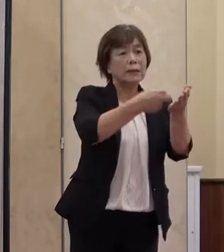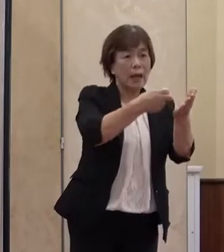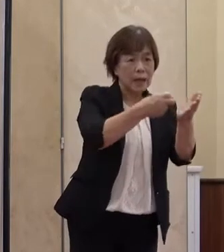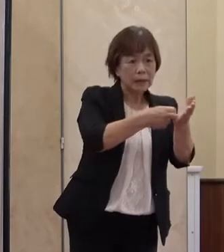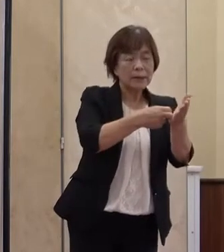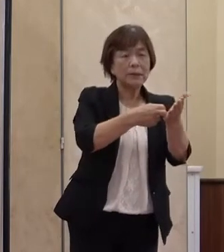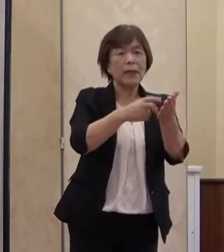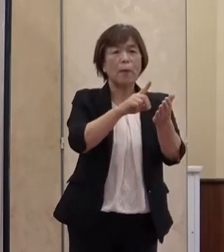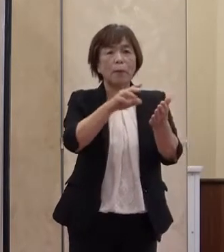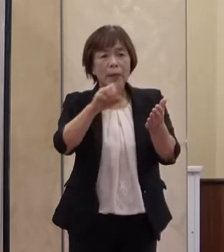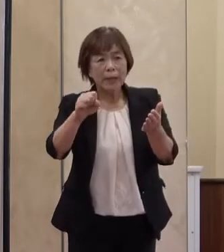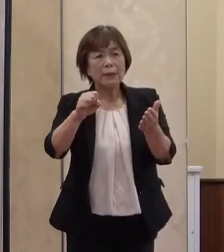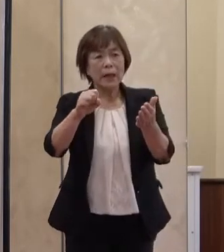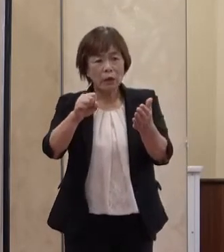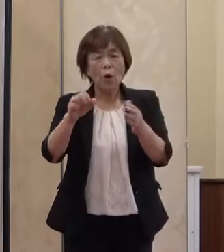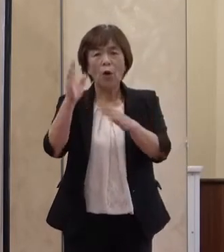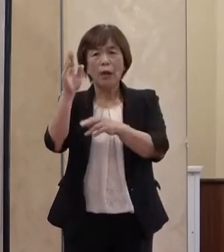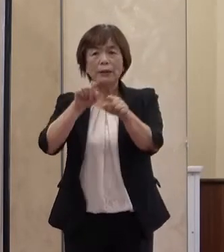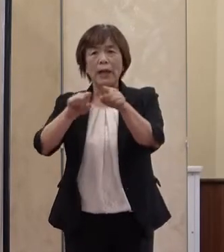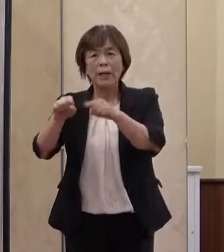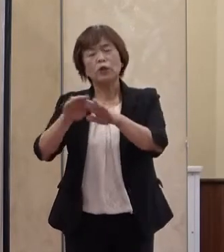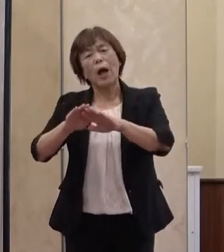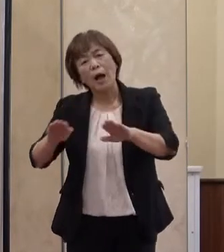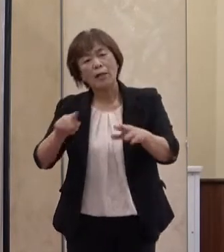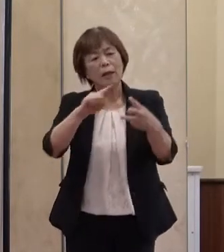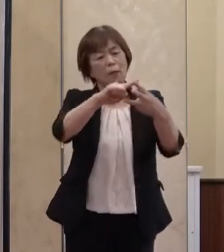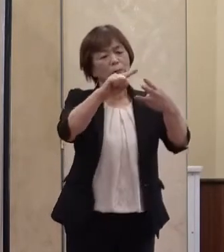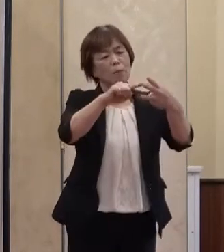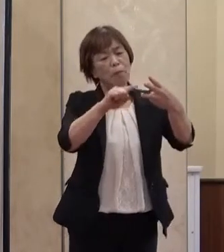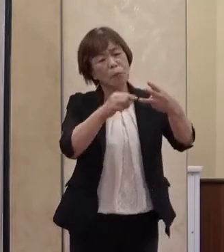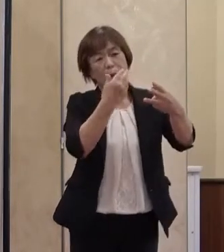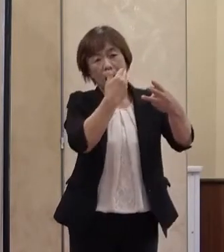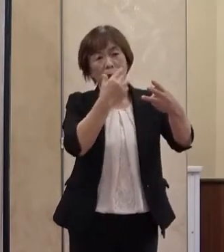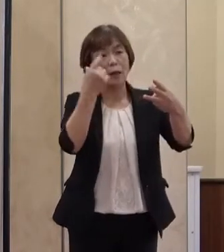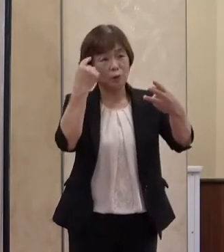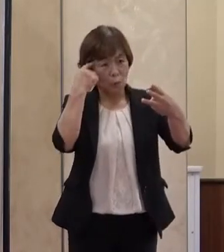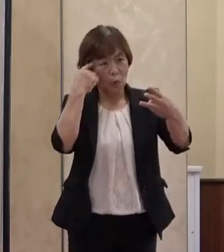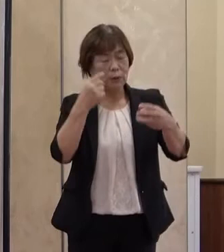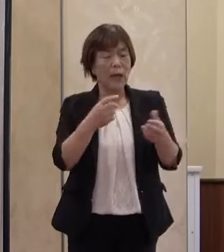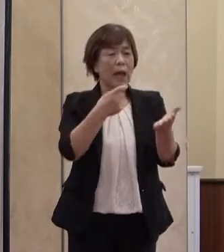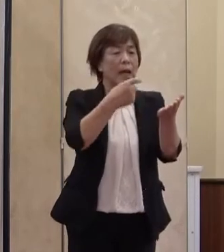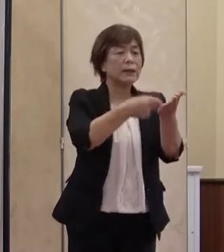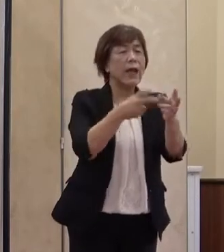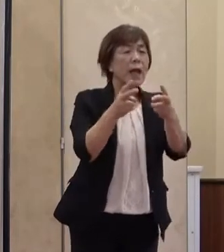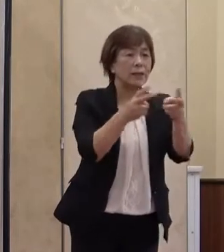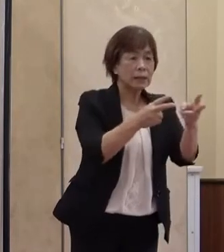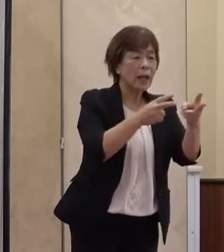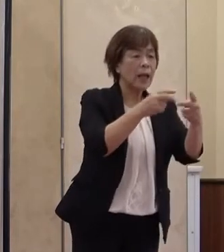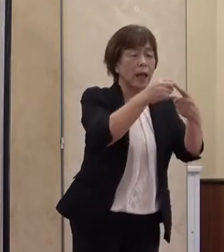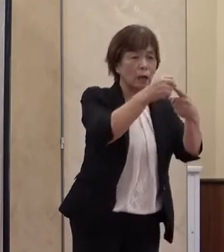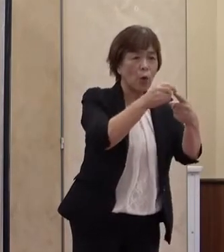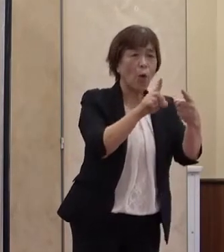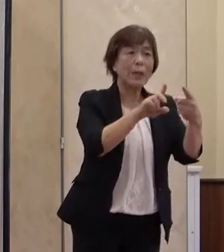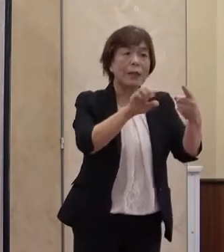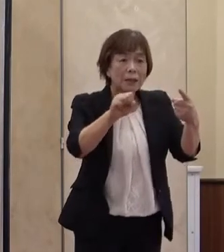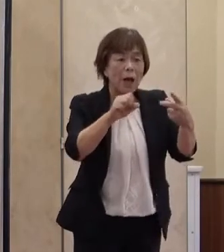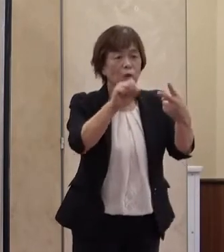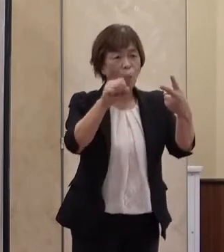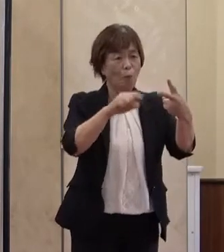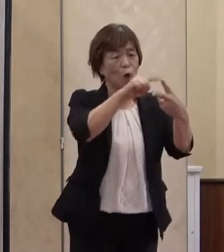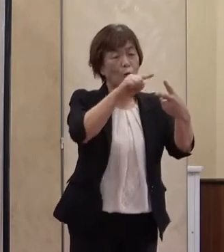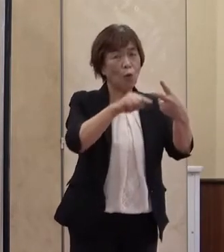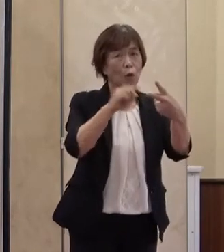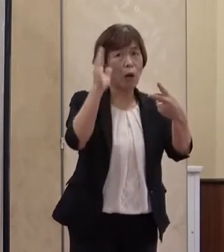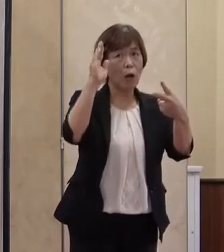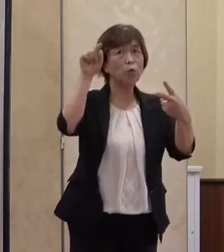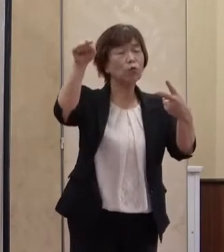性だと思っています。で、まずその税制については、税制とビザはもうこれは国です。でという